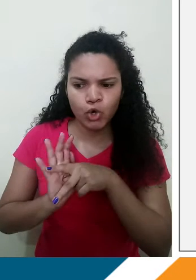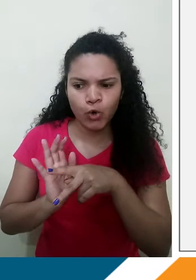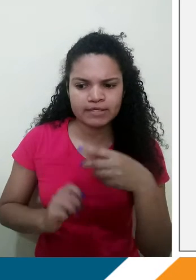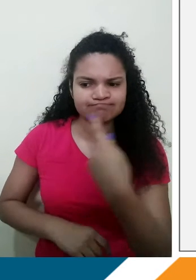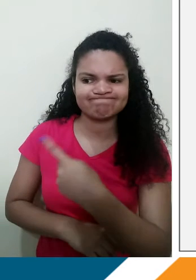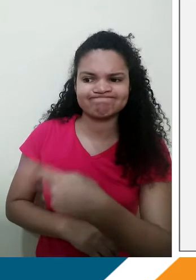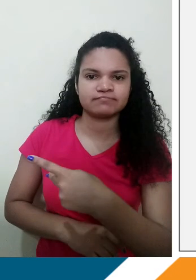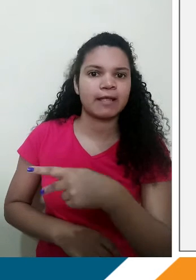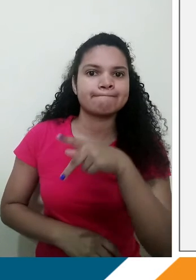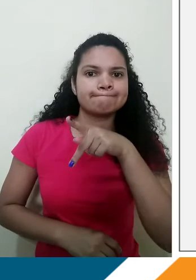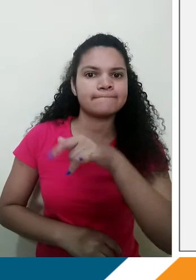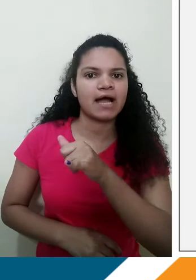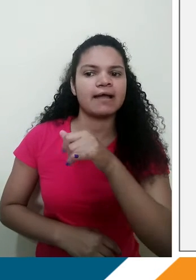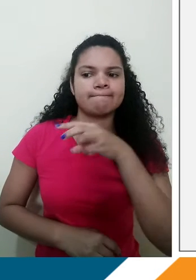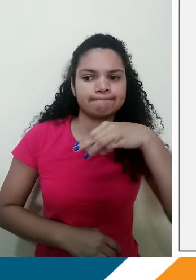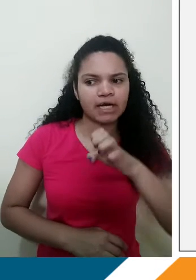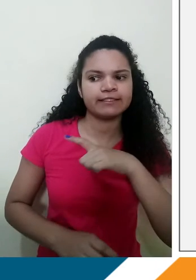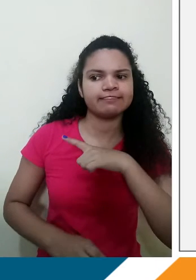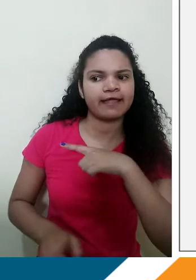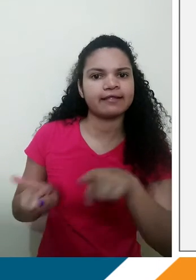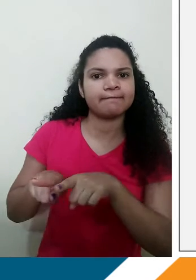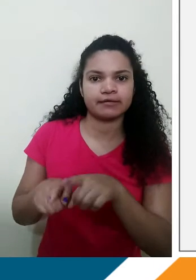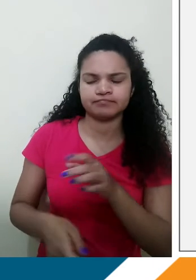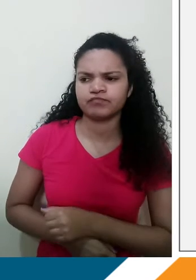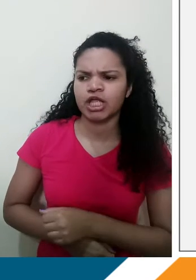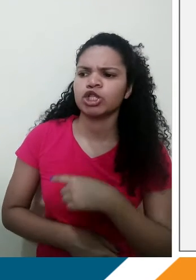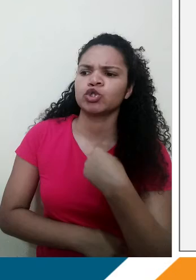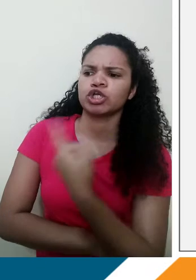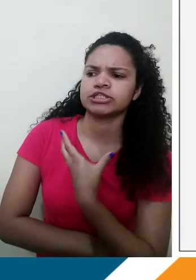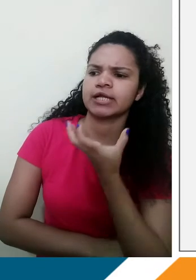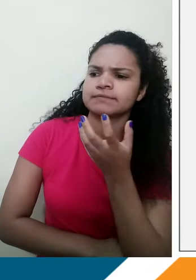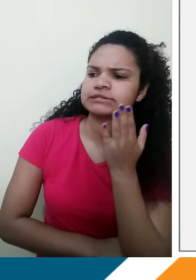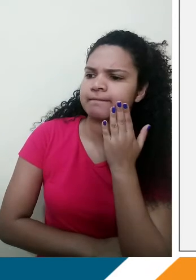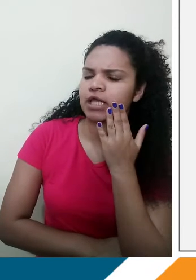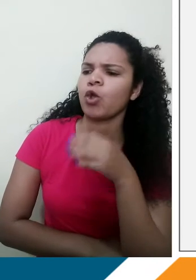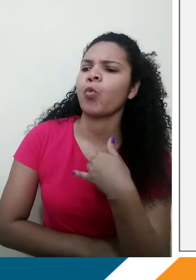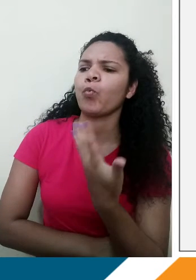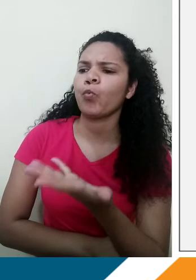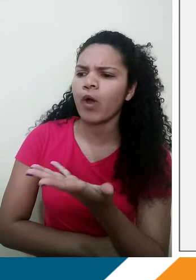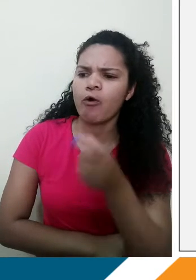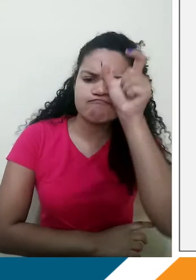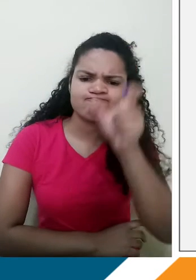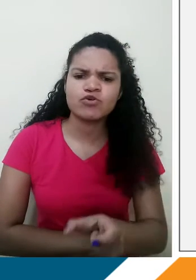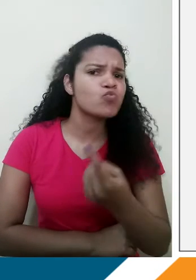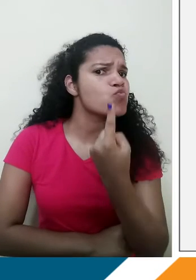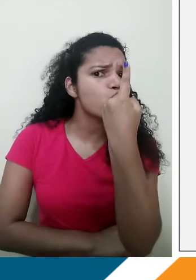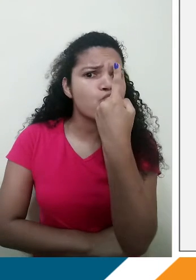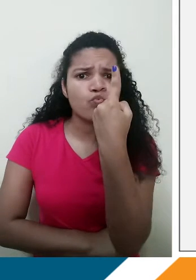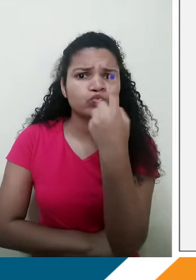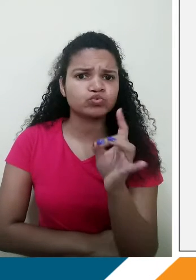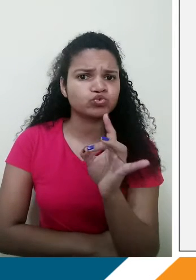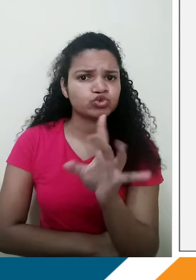queremos saber o filhote que possui, e a questão diz que é apenas um, o filhote que possui essa coloração típica,